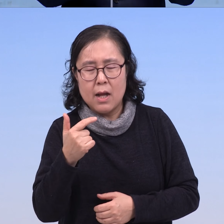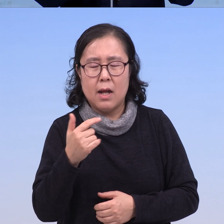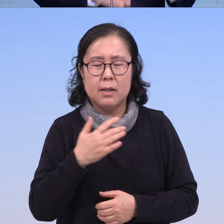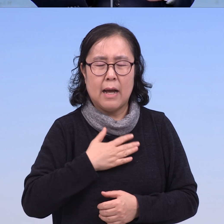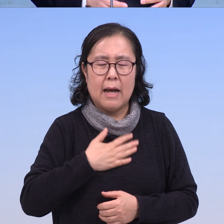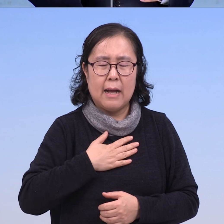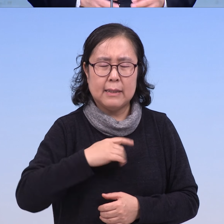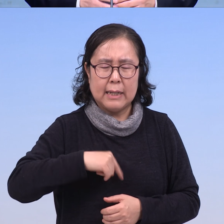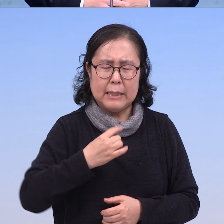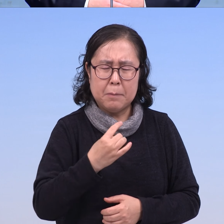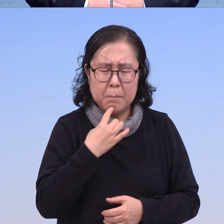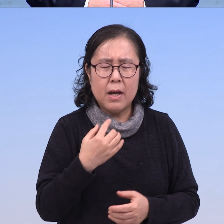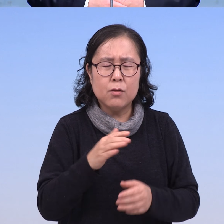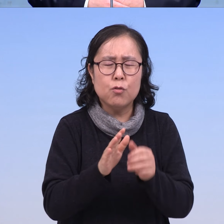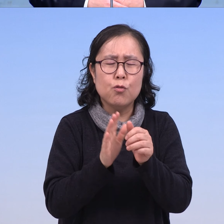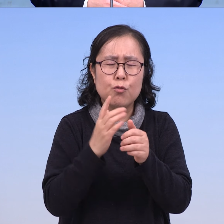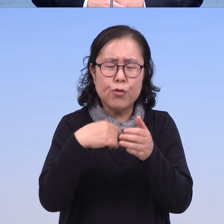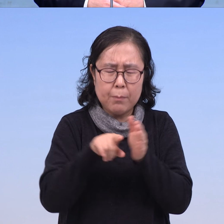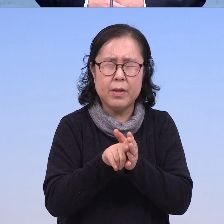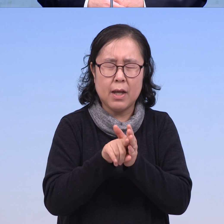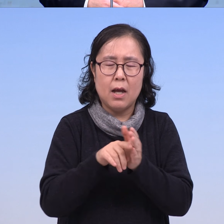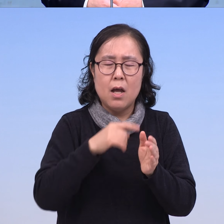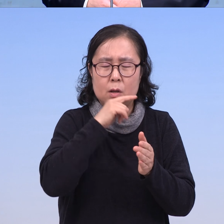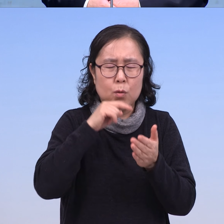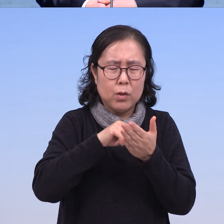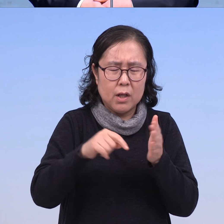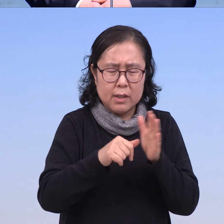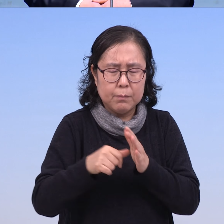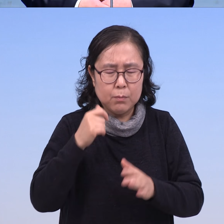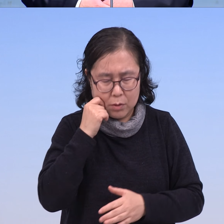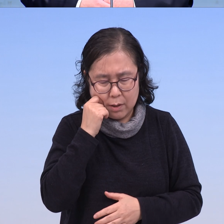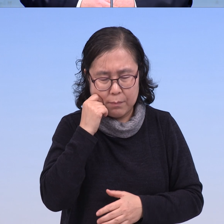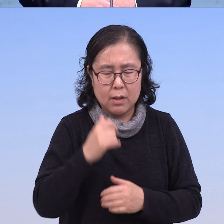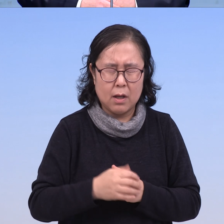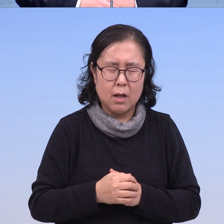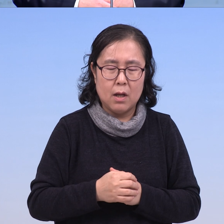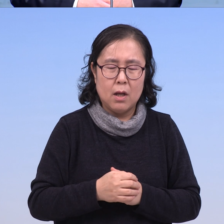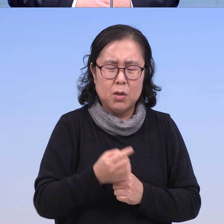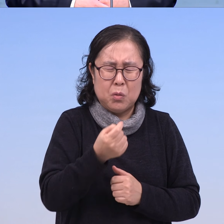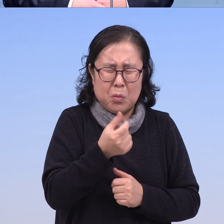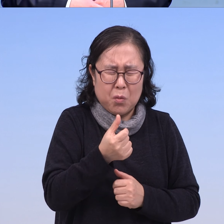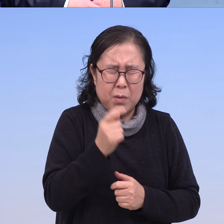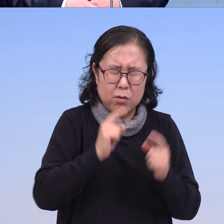우리는 너무나 우리 자신을 위하는 자들입니다. 손해를 견딜 수 없어 하는,